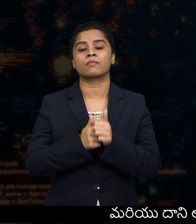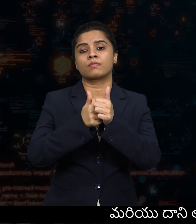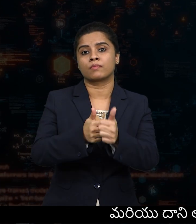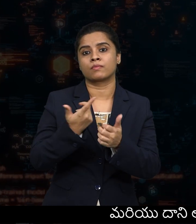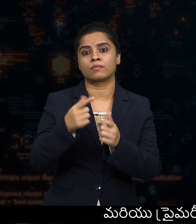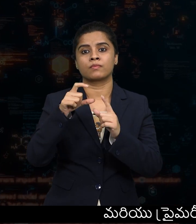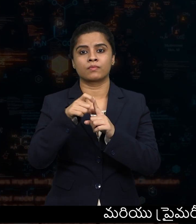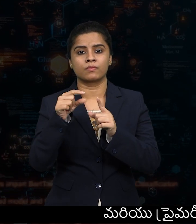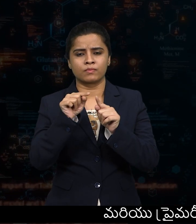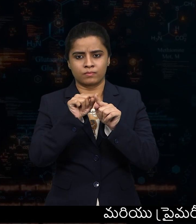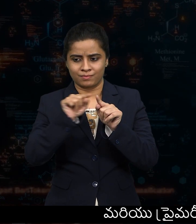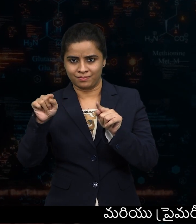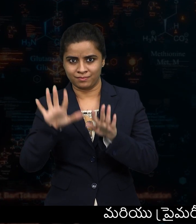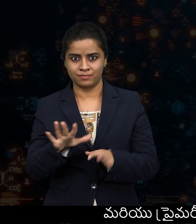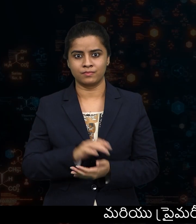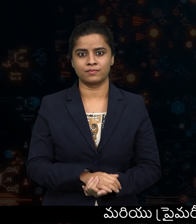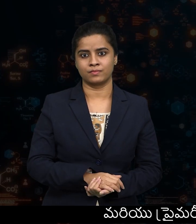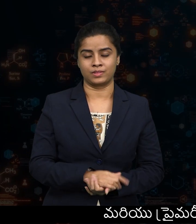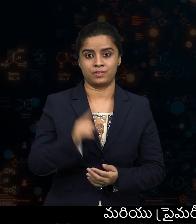డాష్ మరియు ప్రైమరీ ప్రత్యయం ఉపయోగించండి.